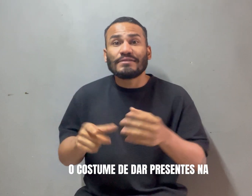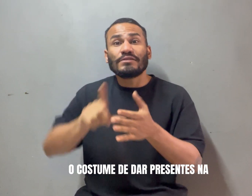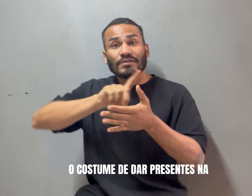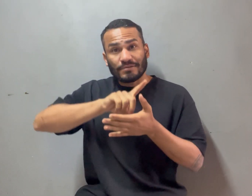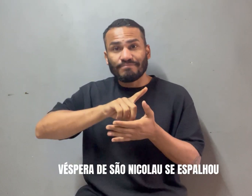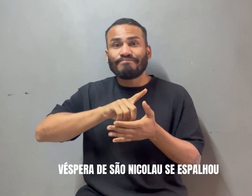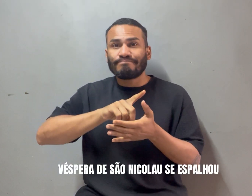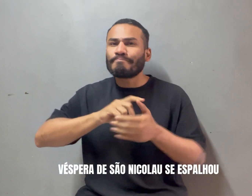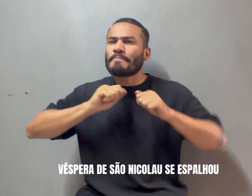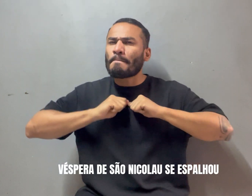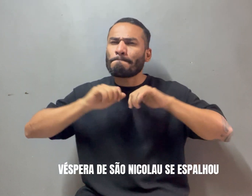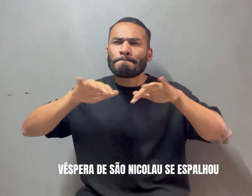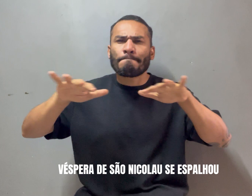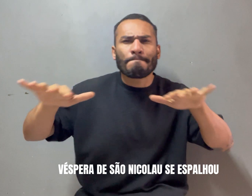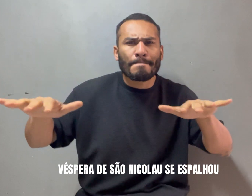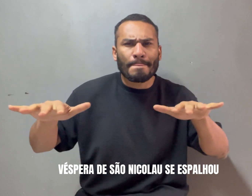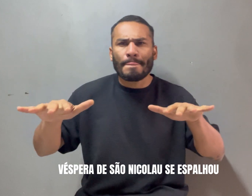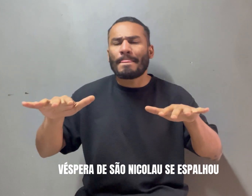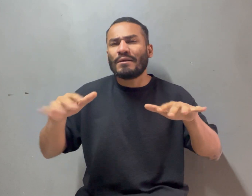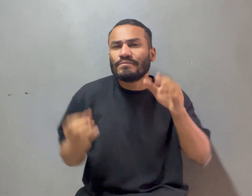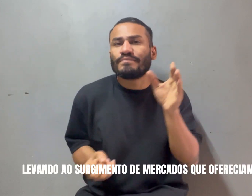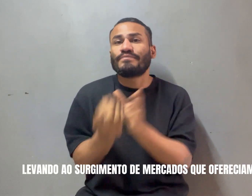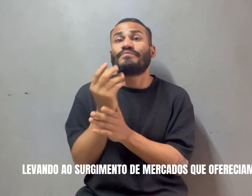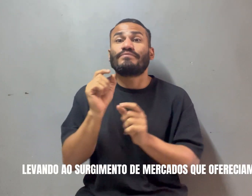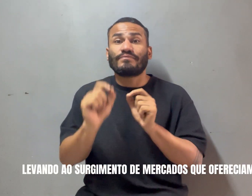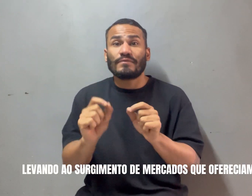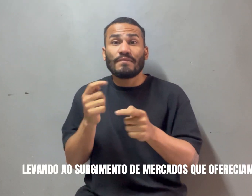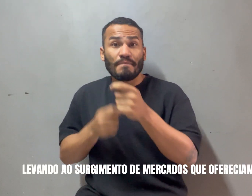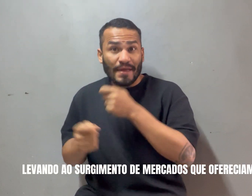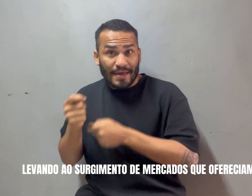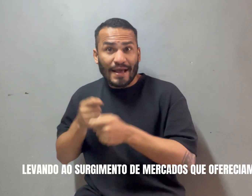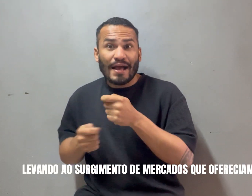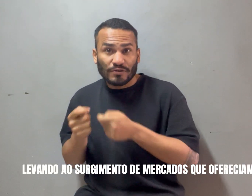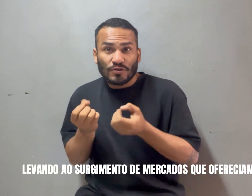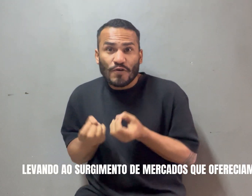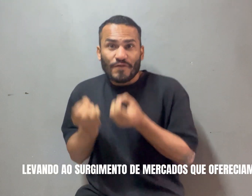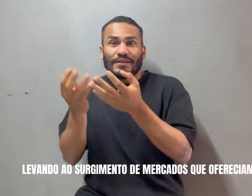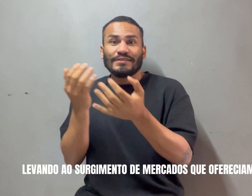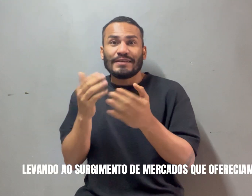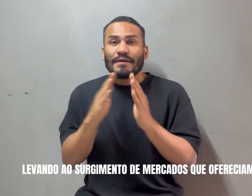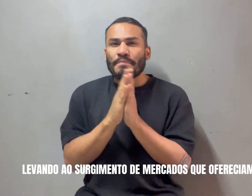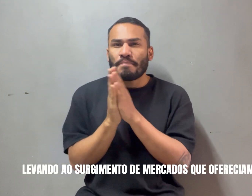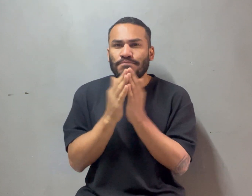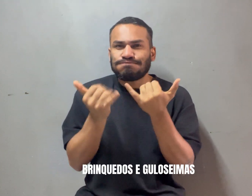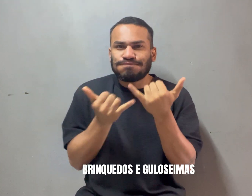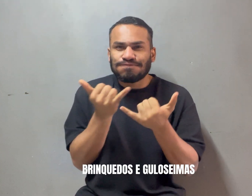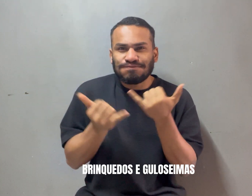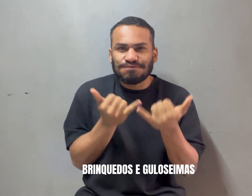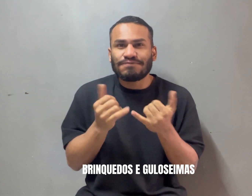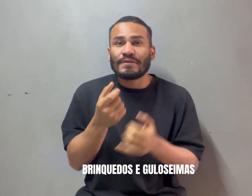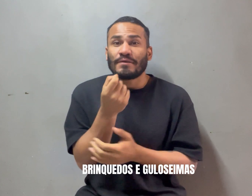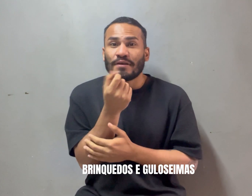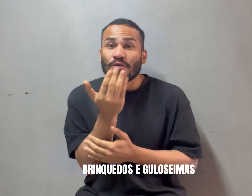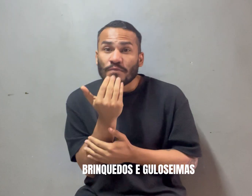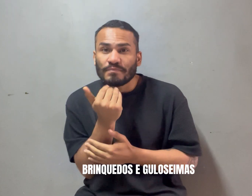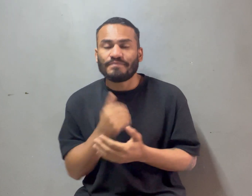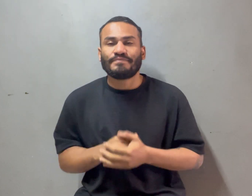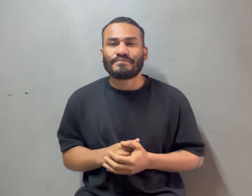presentes na véspera de São Nicolau se espalhou, levando ao surgimento de mercados que ofereciam brinquedos e guloseimas.